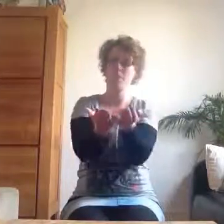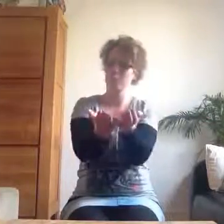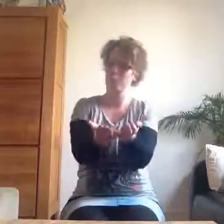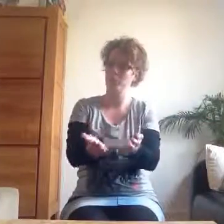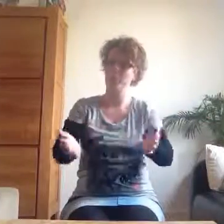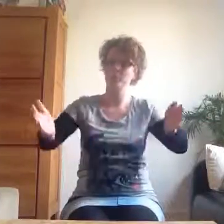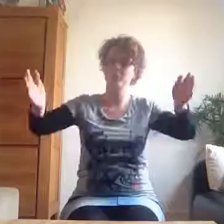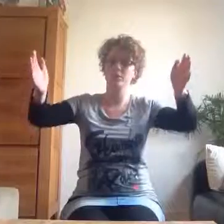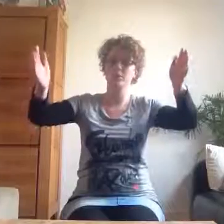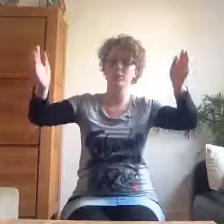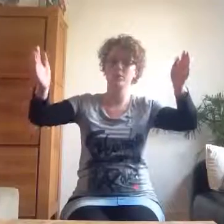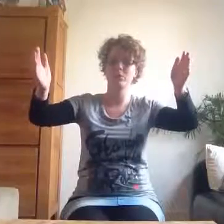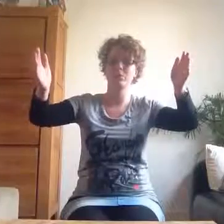een mooie ronde kom.